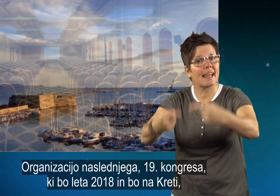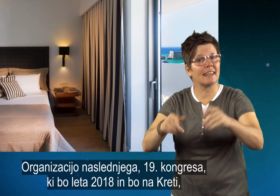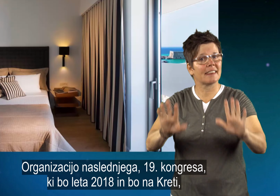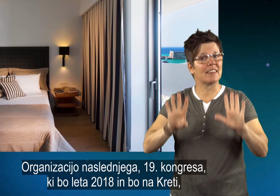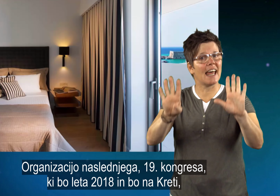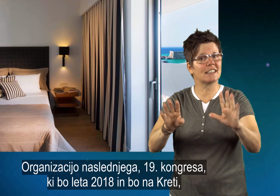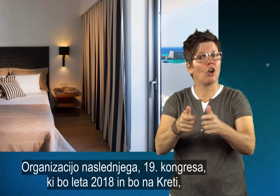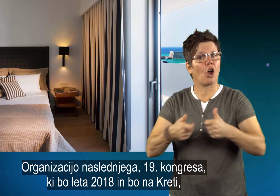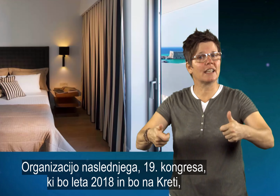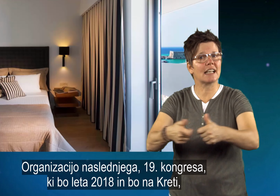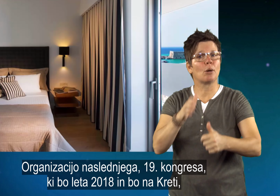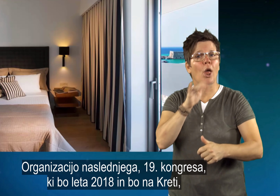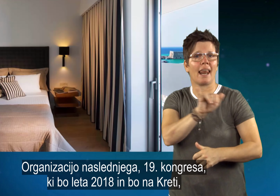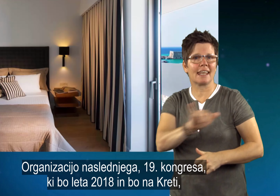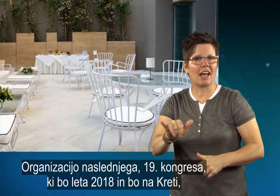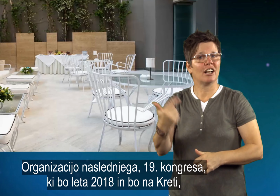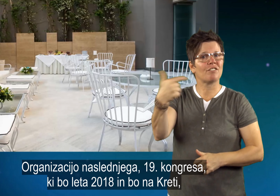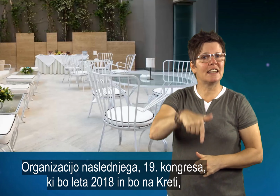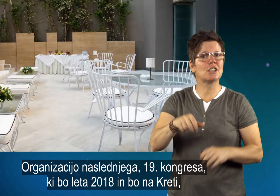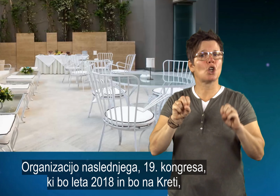Organizacijo naslednjega, 19. kongresa, ki bo